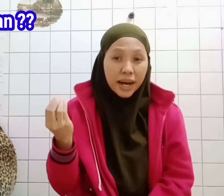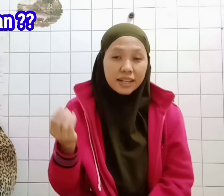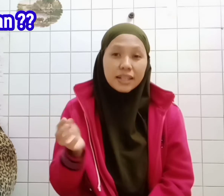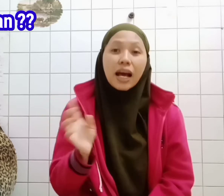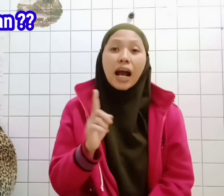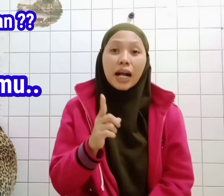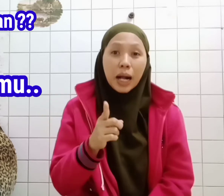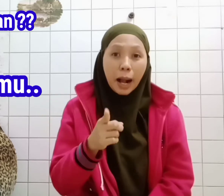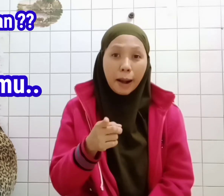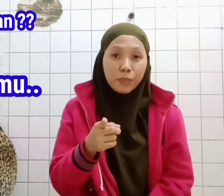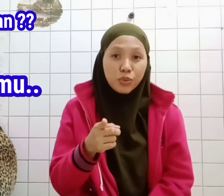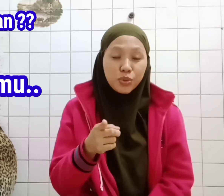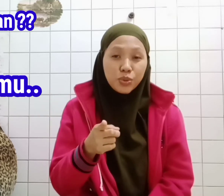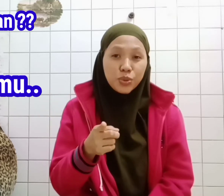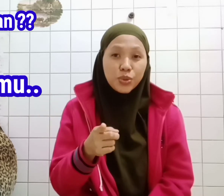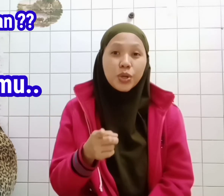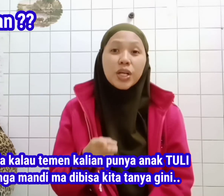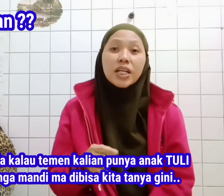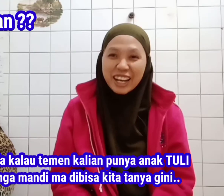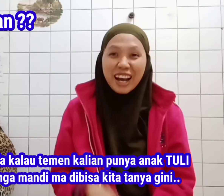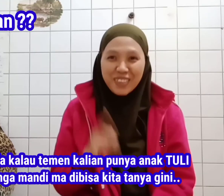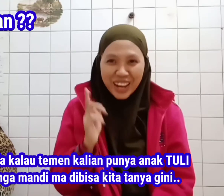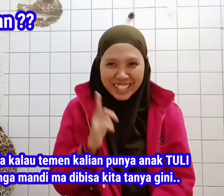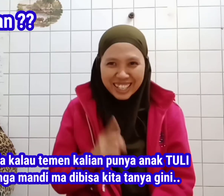kapan kamu?